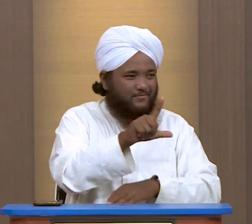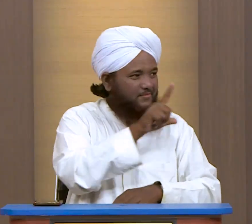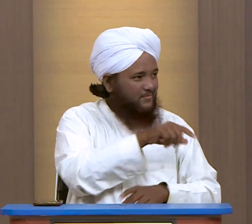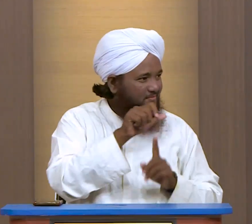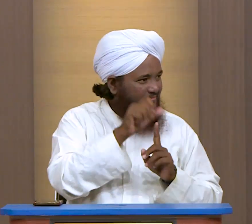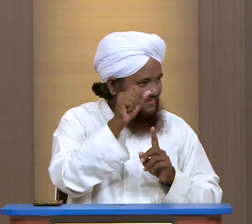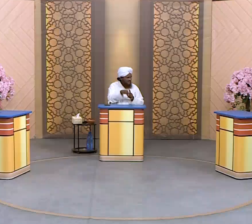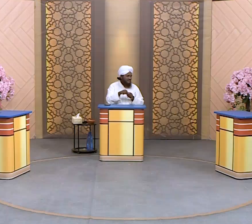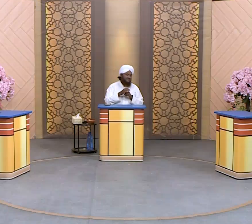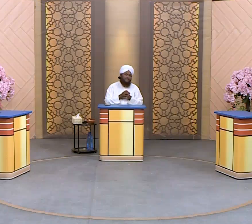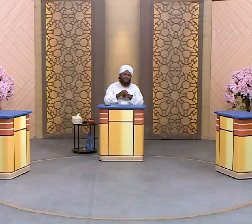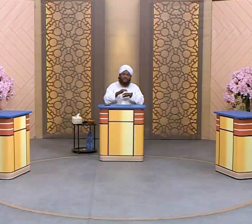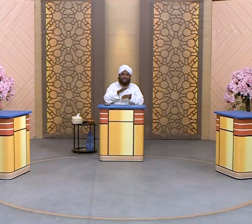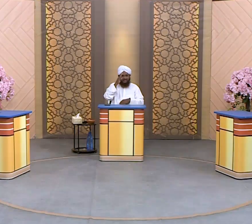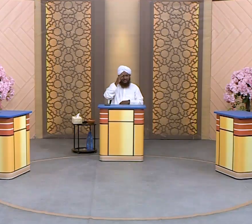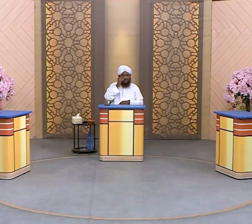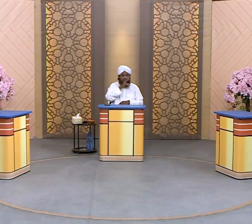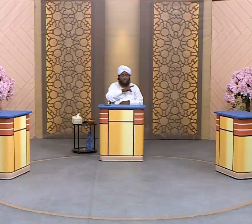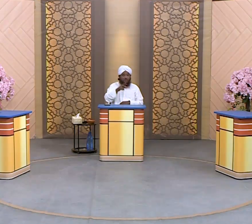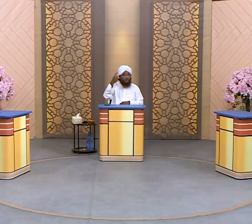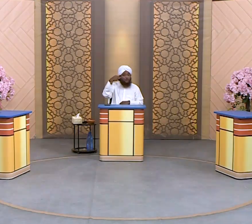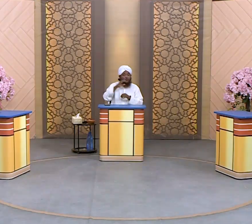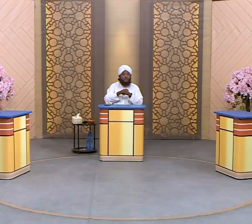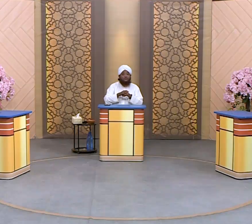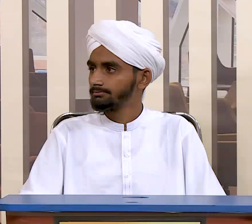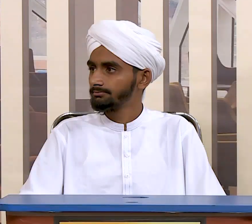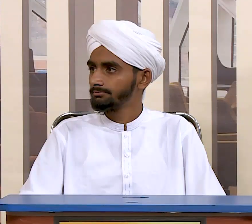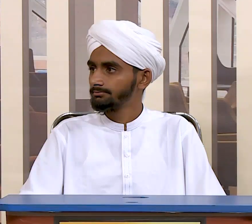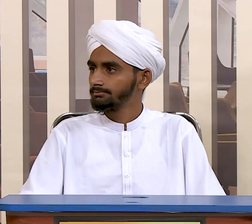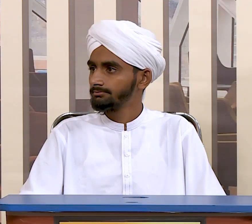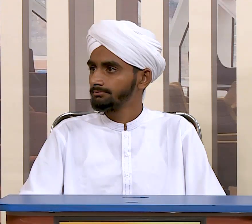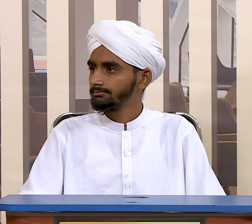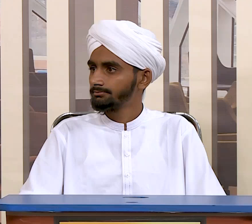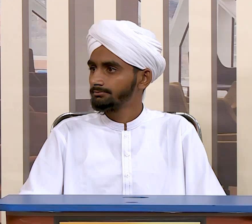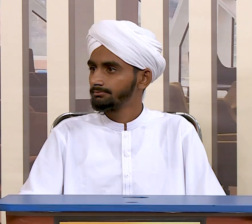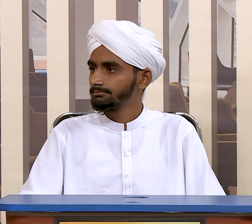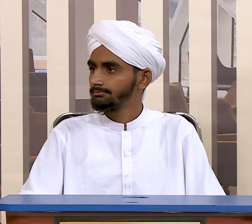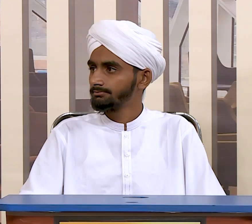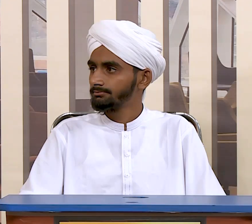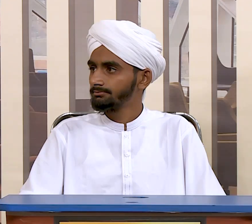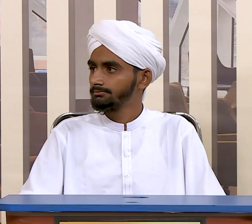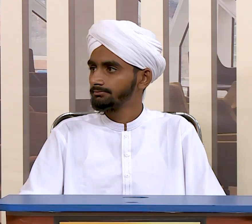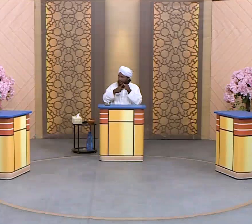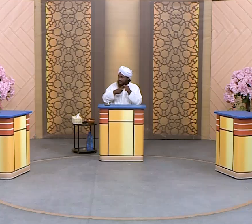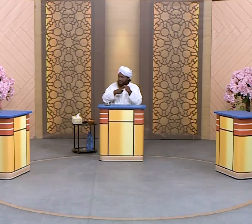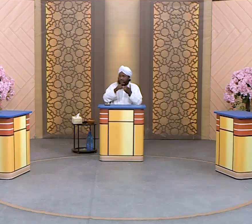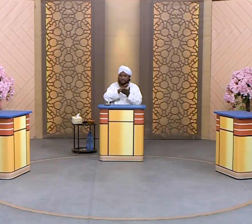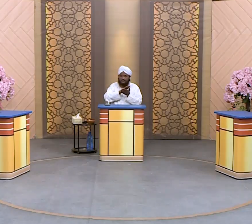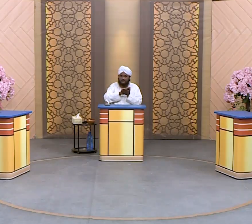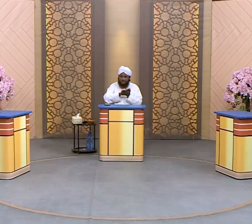اسلامی بھائیوں، سنا آپ نے کہ کروڑوں حنفیوں کے عظیم پیشوا امام اعظم ابو حنیفہ رحمۃ اللہ علیہ نے اپنے شاگرد کو نصیحت